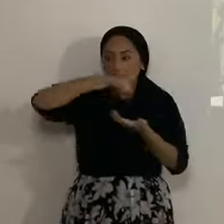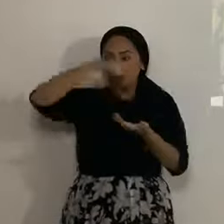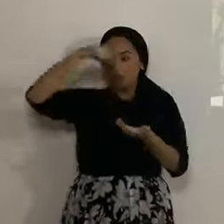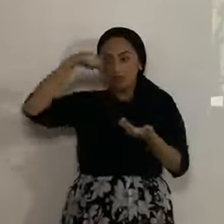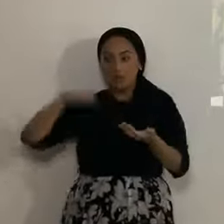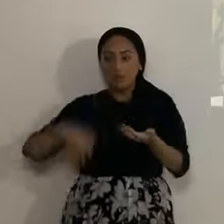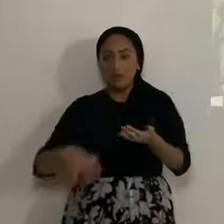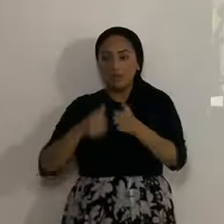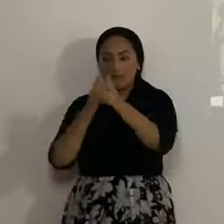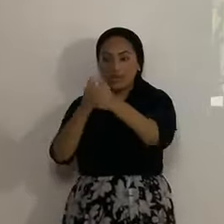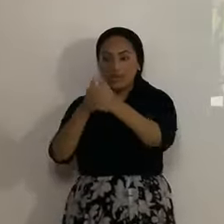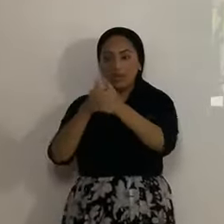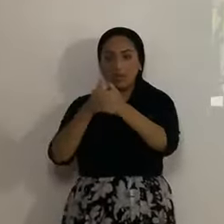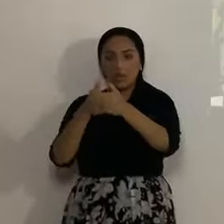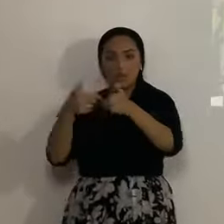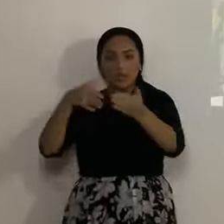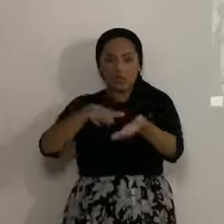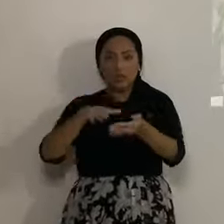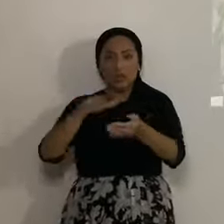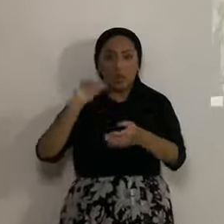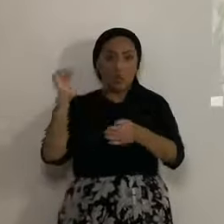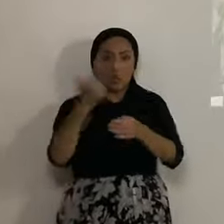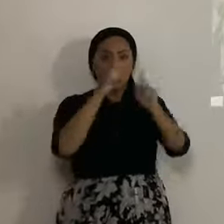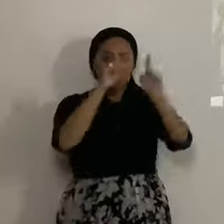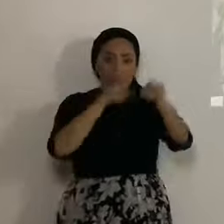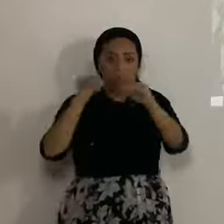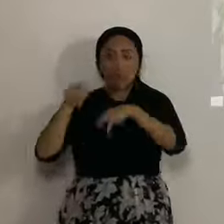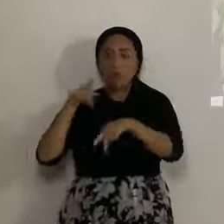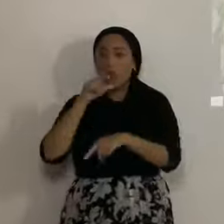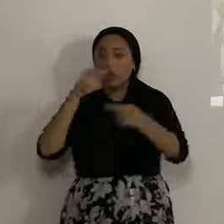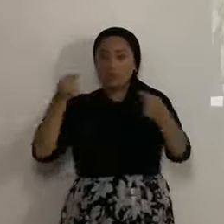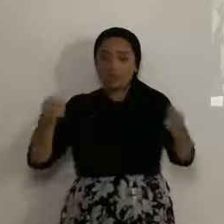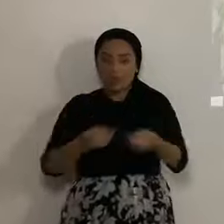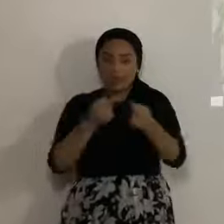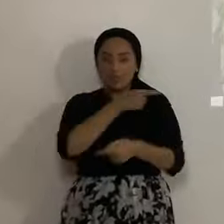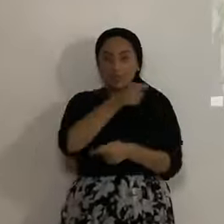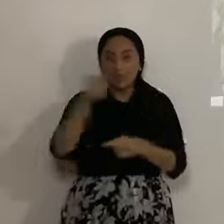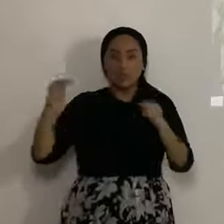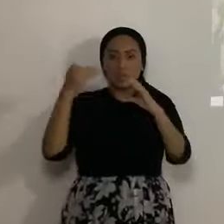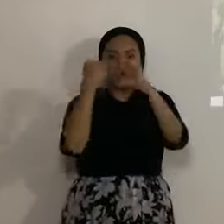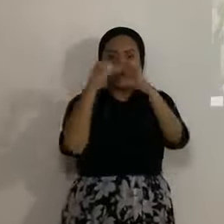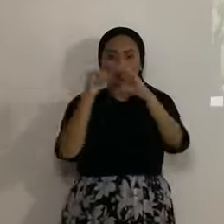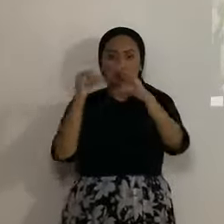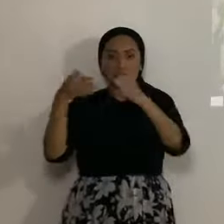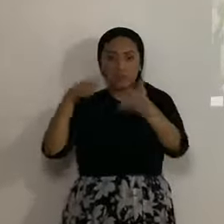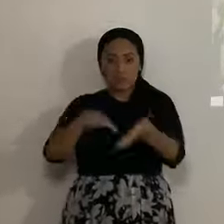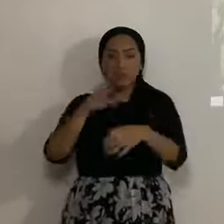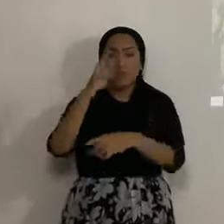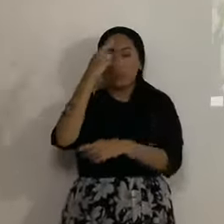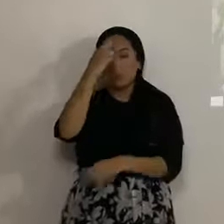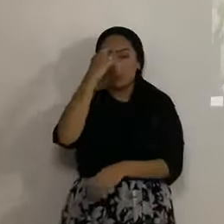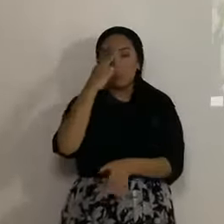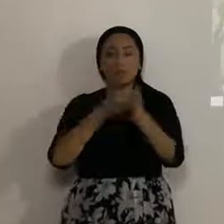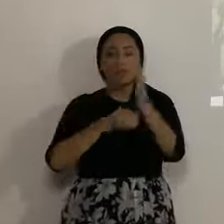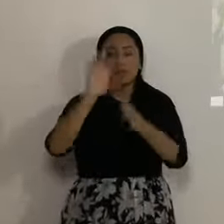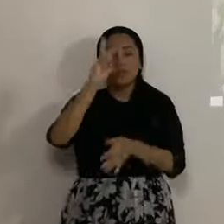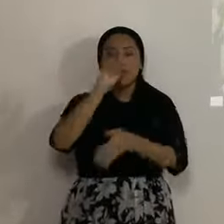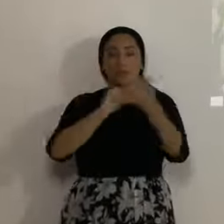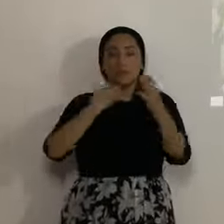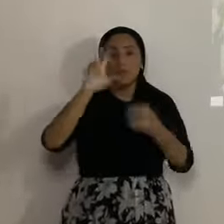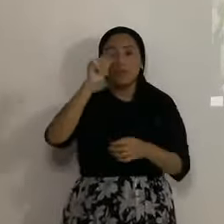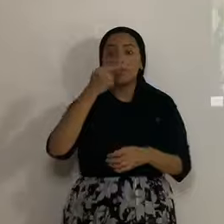mensajero de la muerte. Cada persona que peca, es un mensajero de muerte. En Romanos 6, 23, dice que la